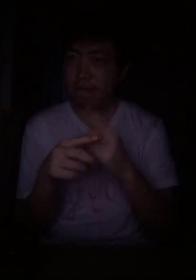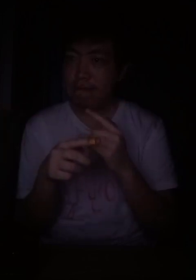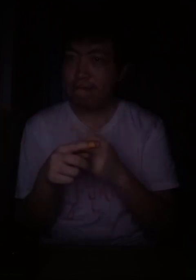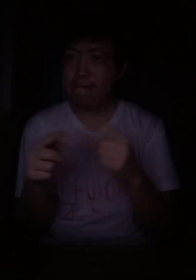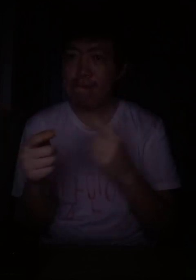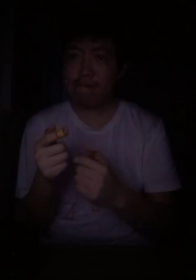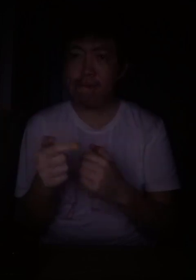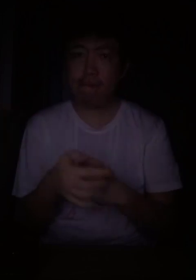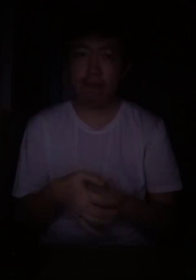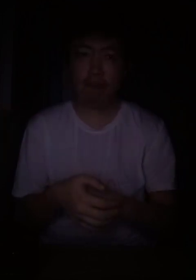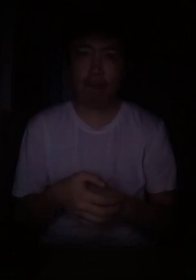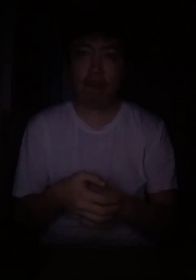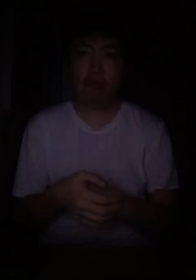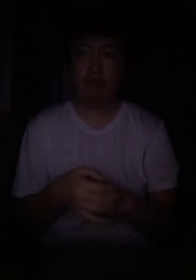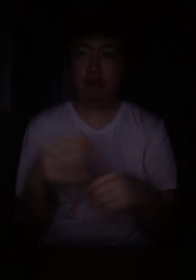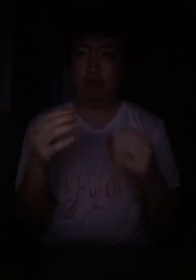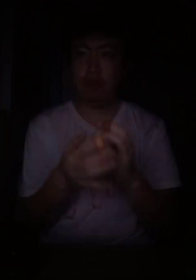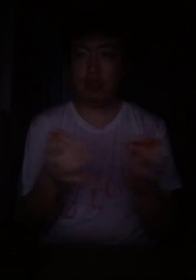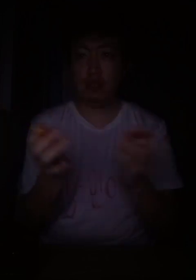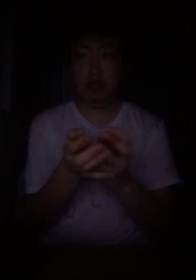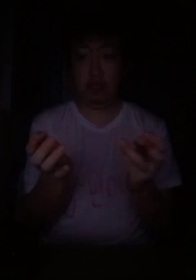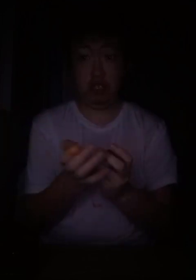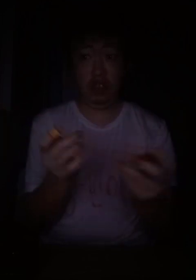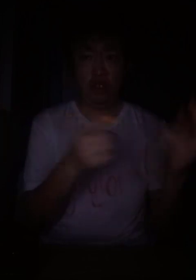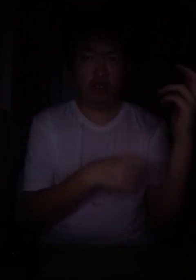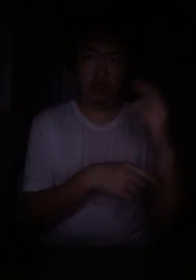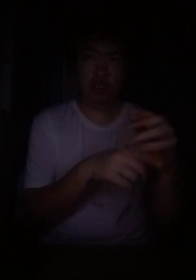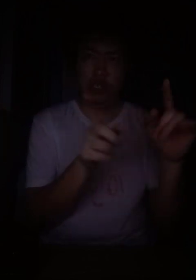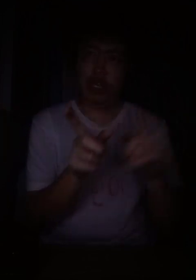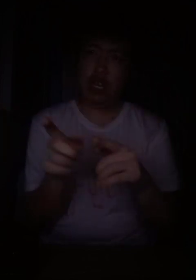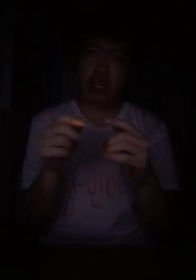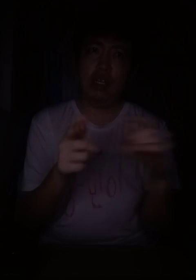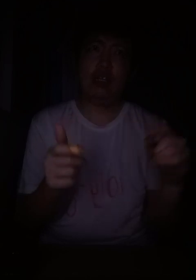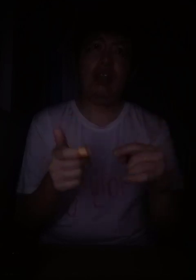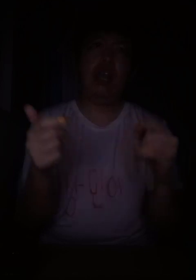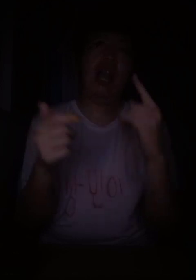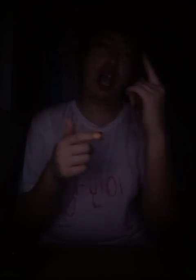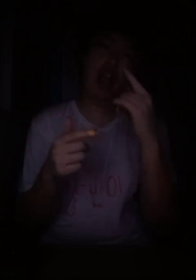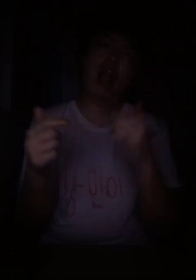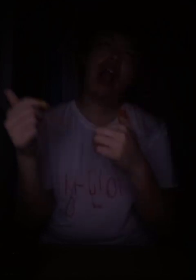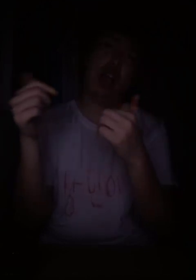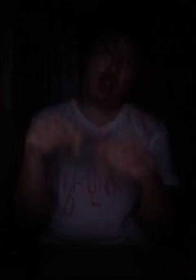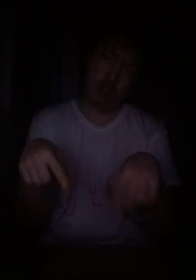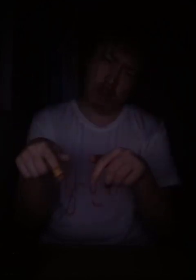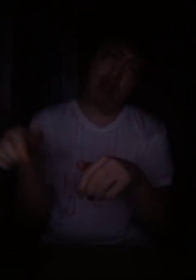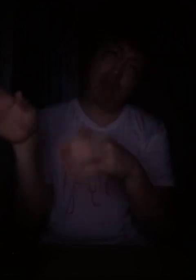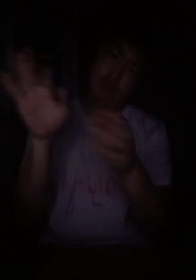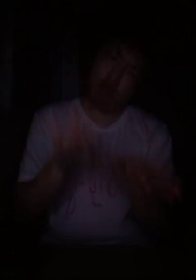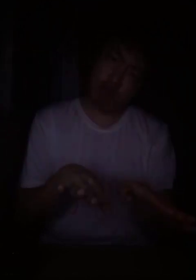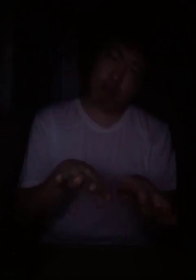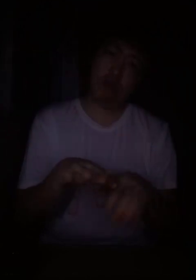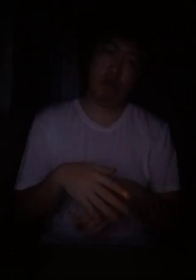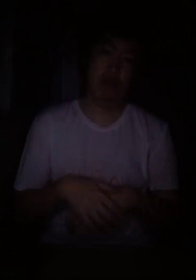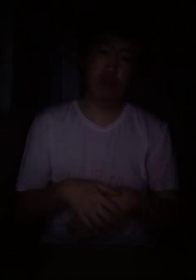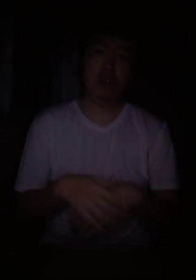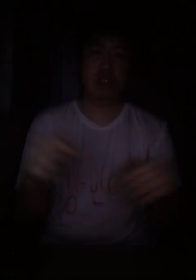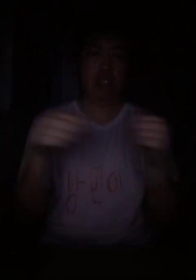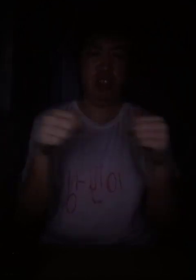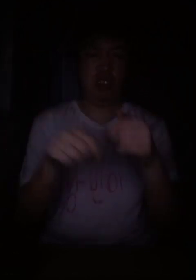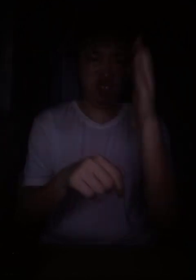않고요. 이 긴 고통의 시간을 견디다 끝에 결국 한 마리의 개가 바닥에 들어 누워버립니다. 싸움이 끝났지만 한참